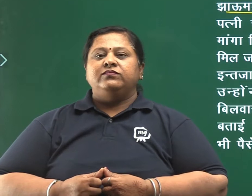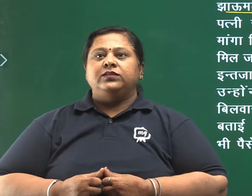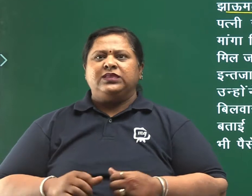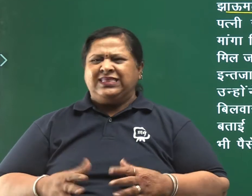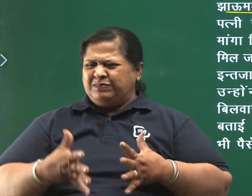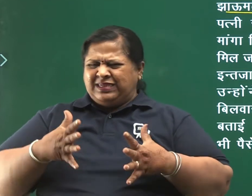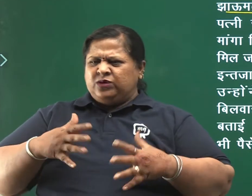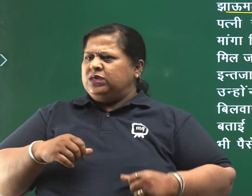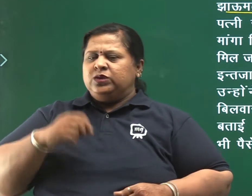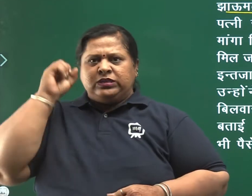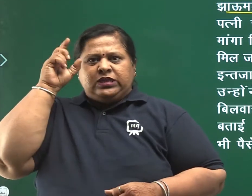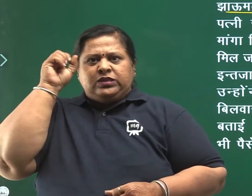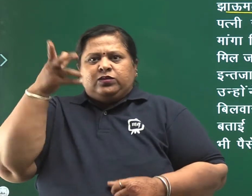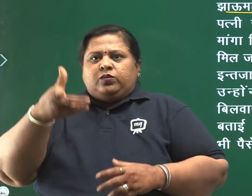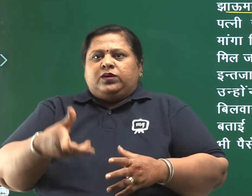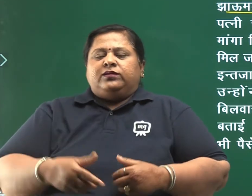तिलमिला उठे